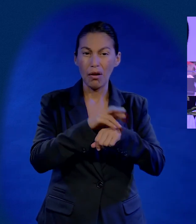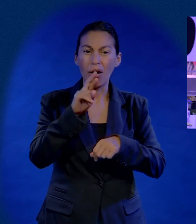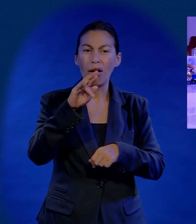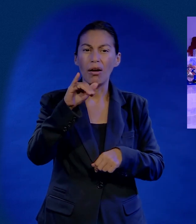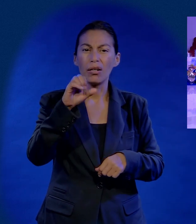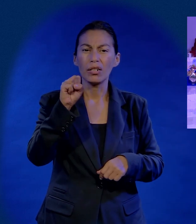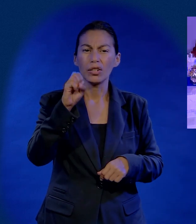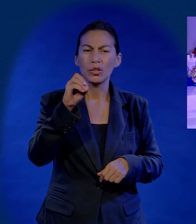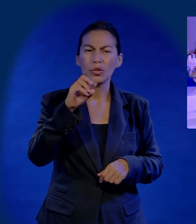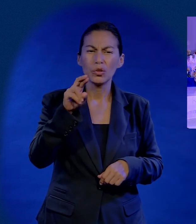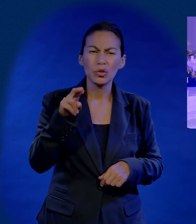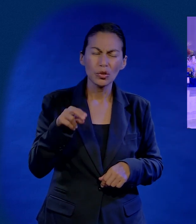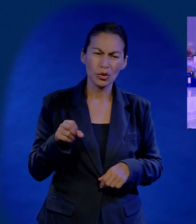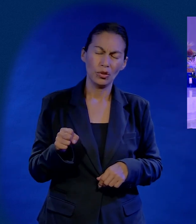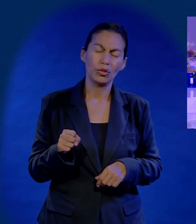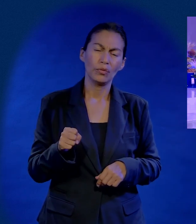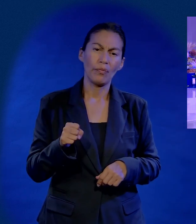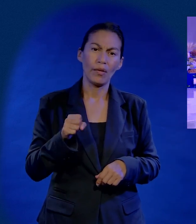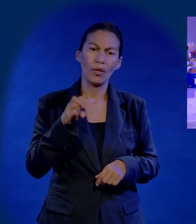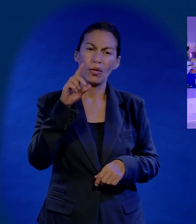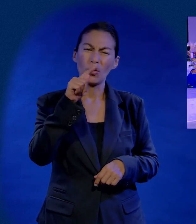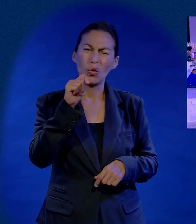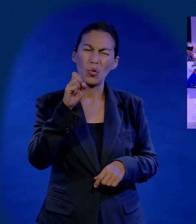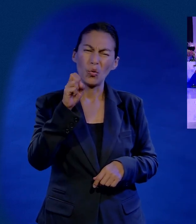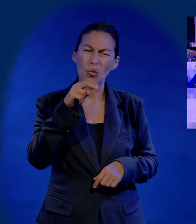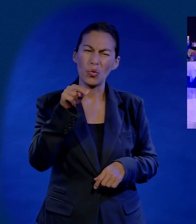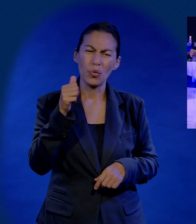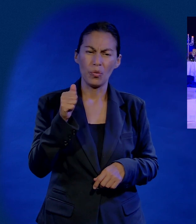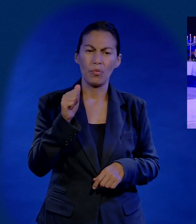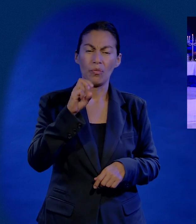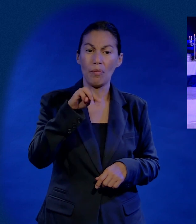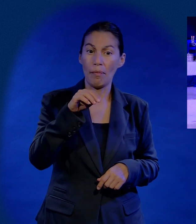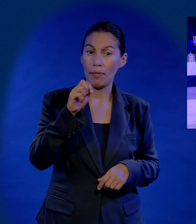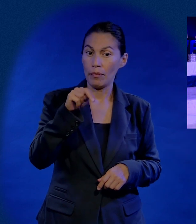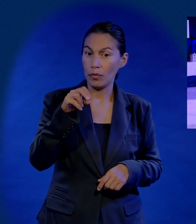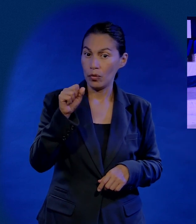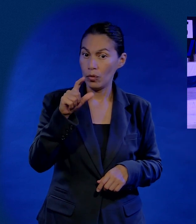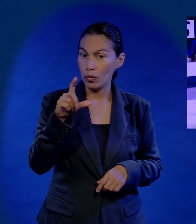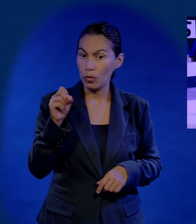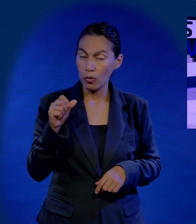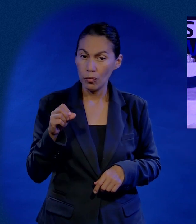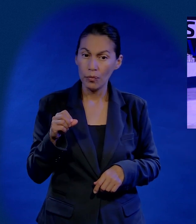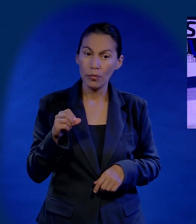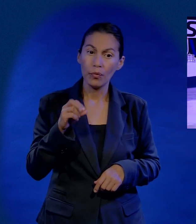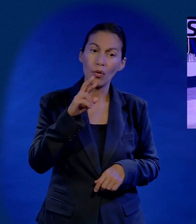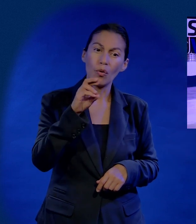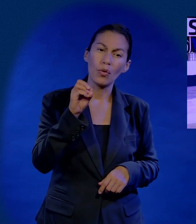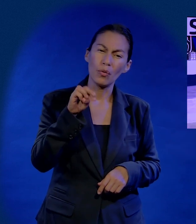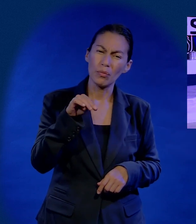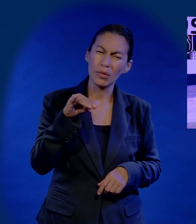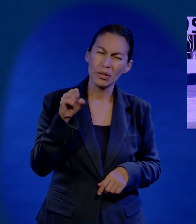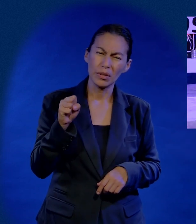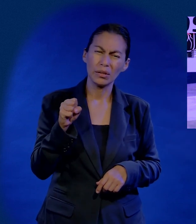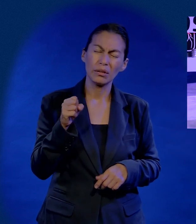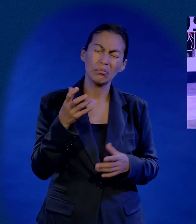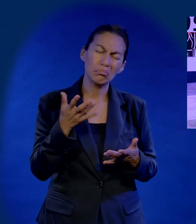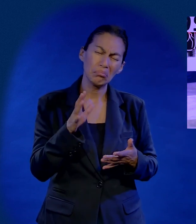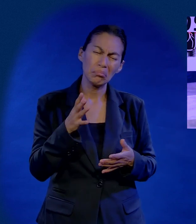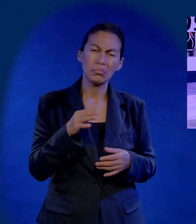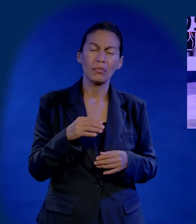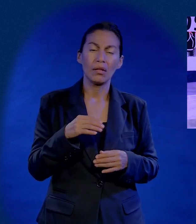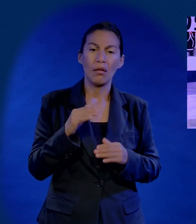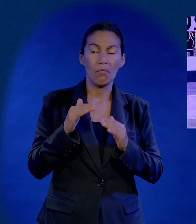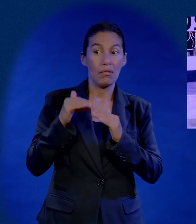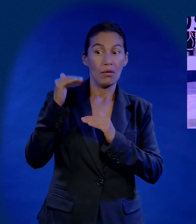Rizos, Toño, Manolo, Romis, la mayoría de ellos muchachos más grandes que yo.